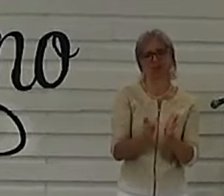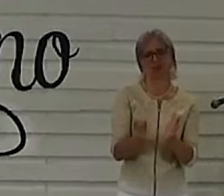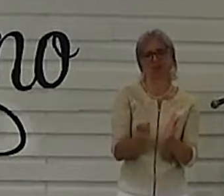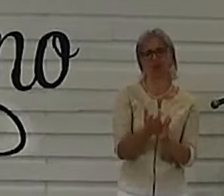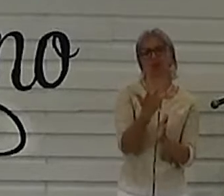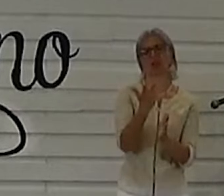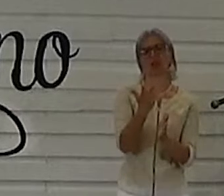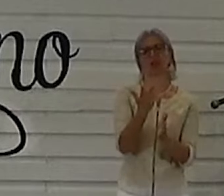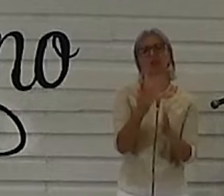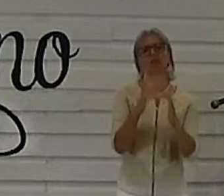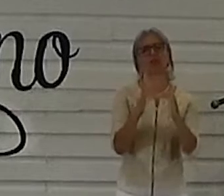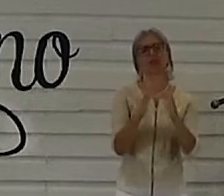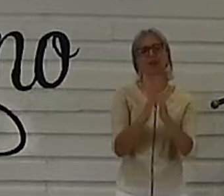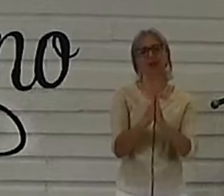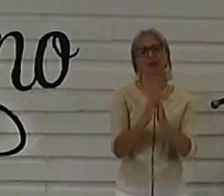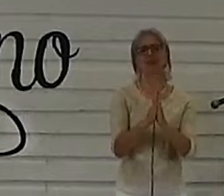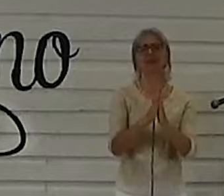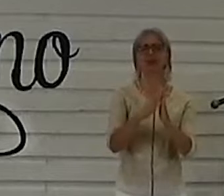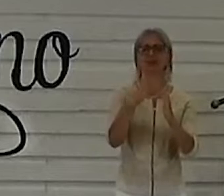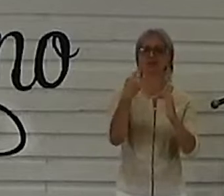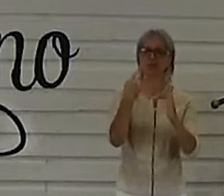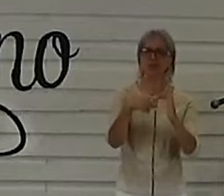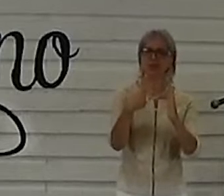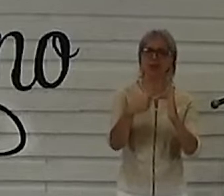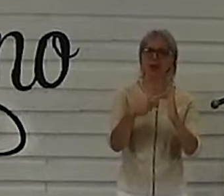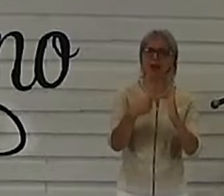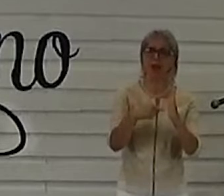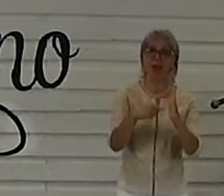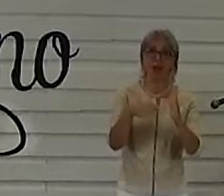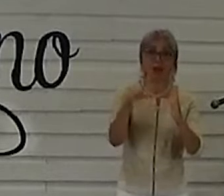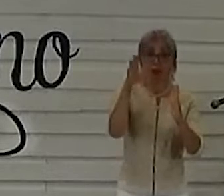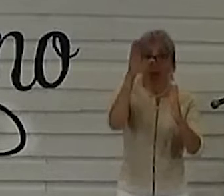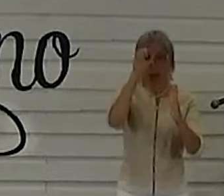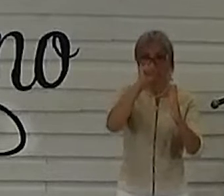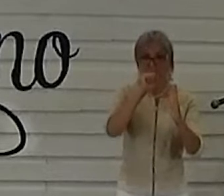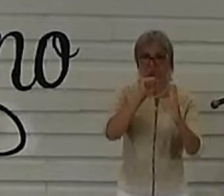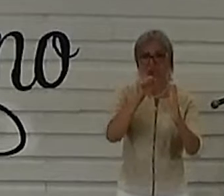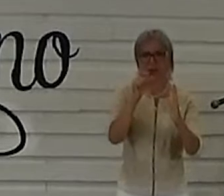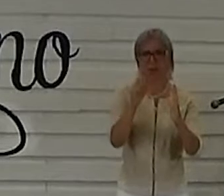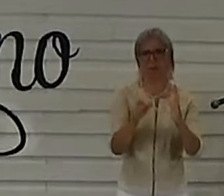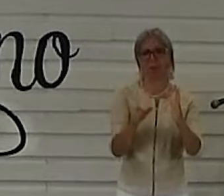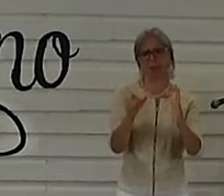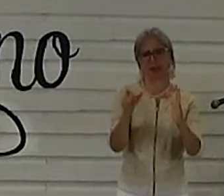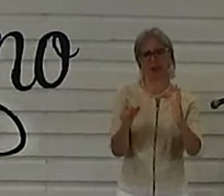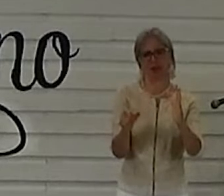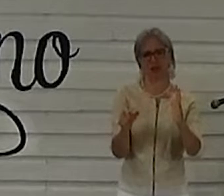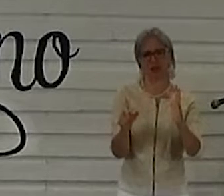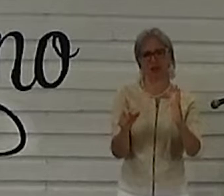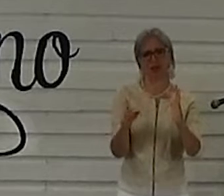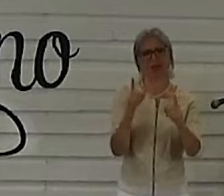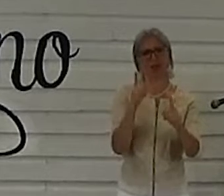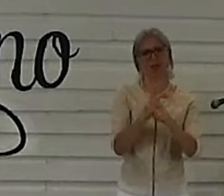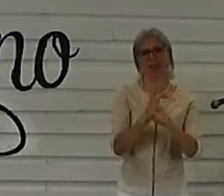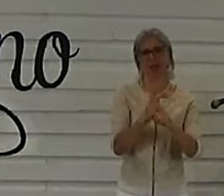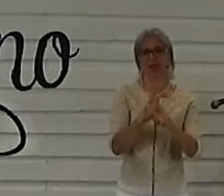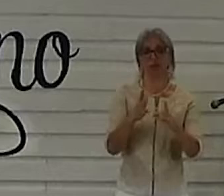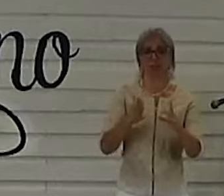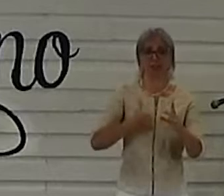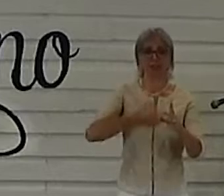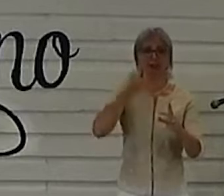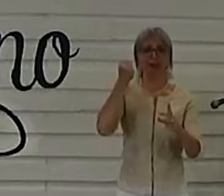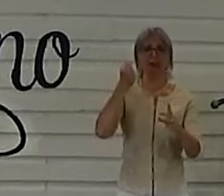è una chiesa che comprende che è salvato per grazia, che siamo peccatori,